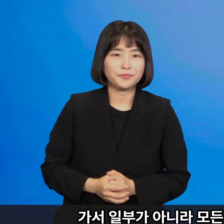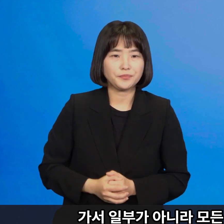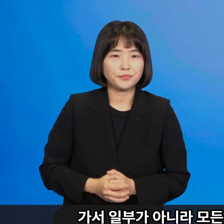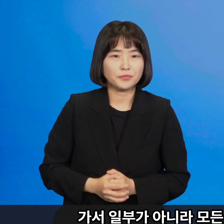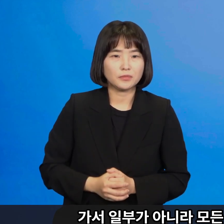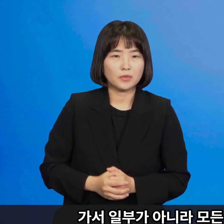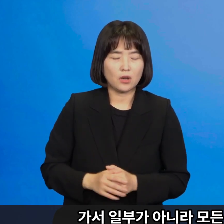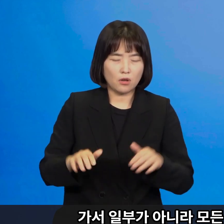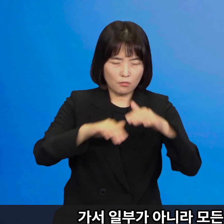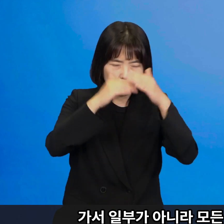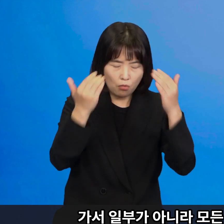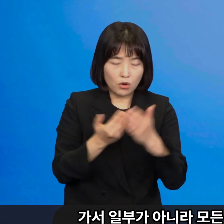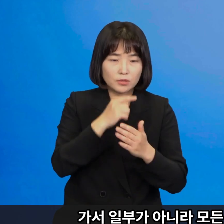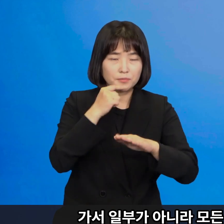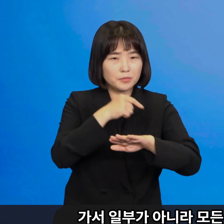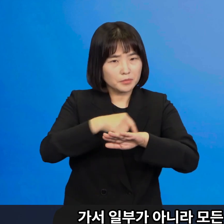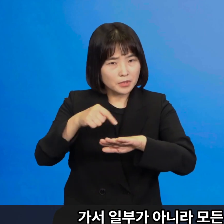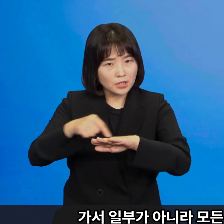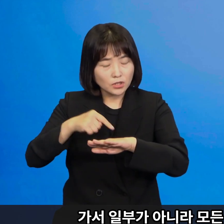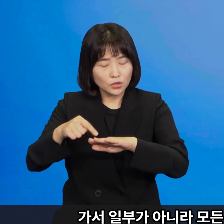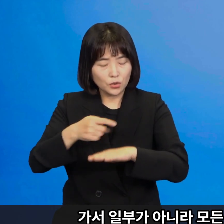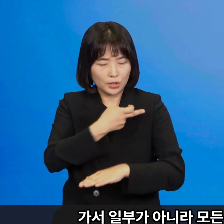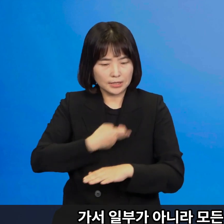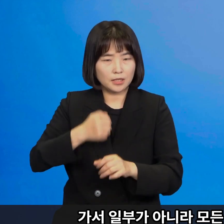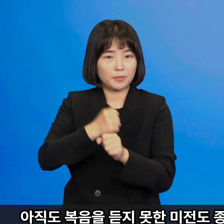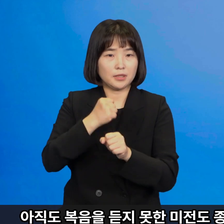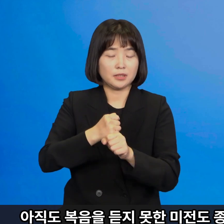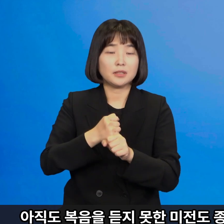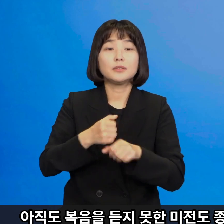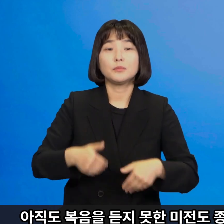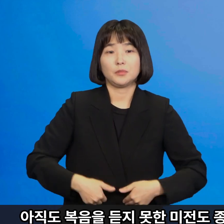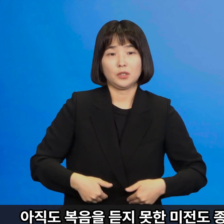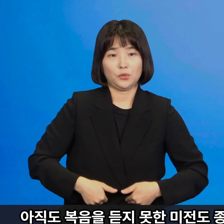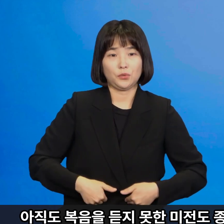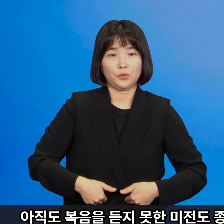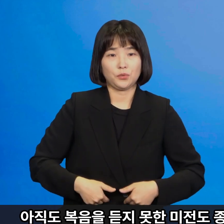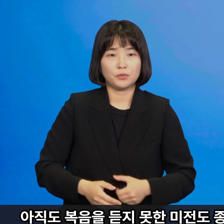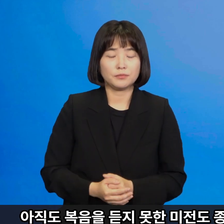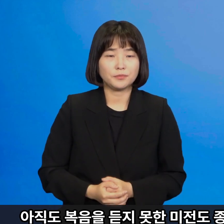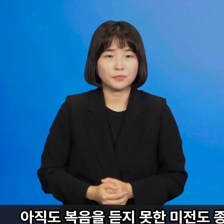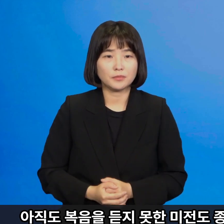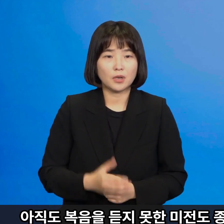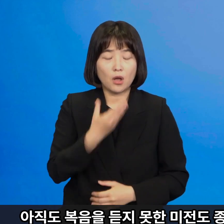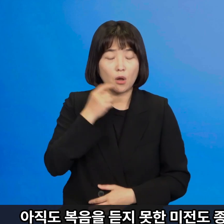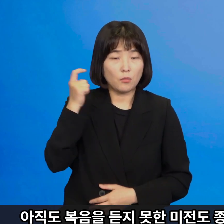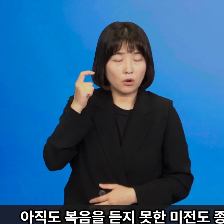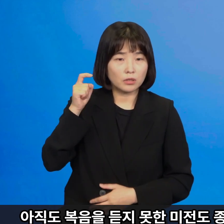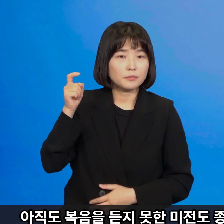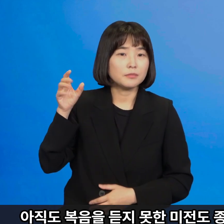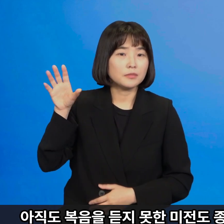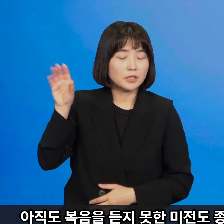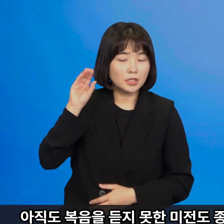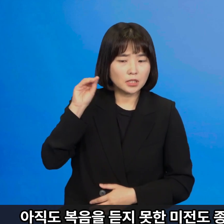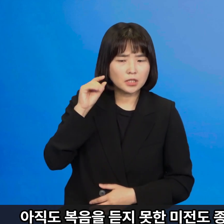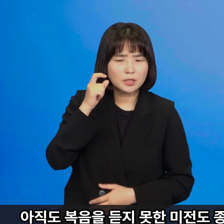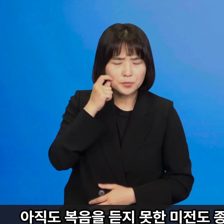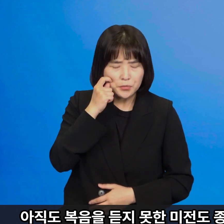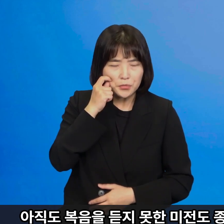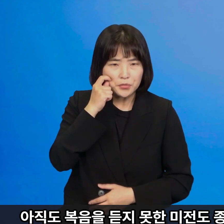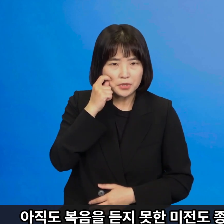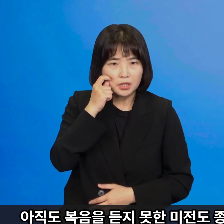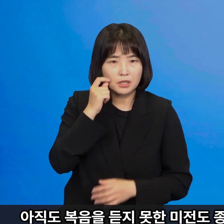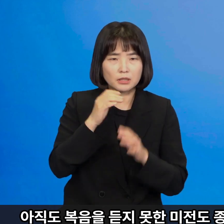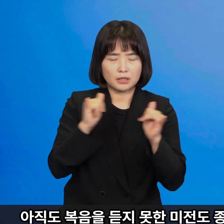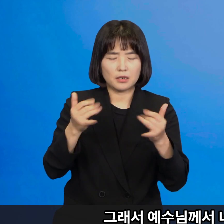아니라 모든 민족을 제자로 삼아야 된다. 아직도 복음을 듣지 못한 미전도 종족이라고 하는 분들이